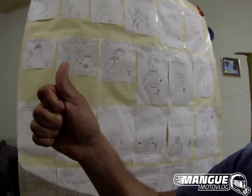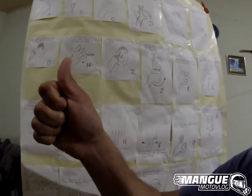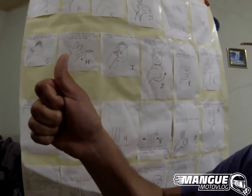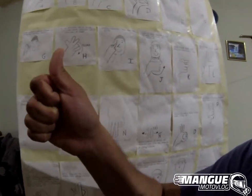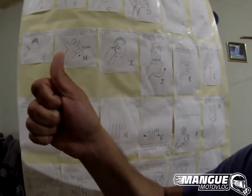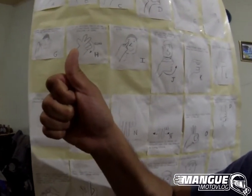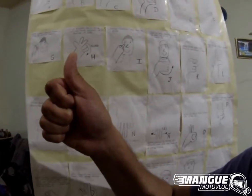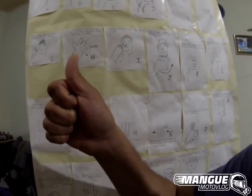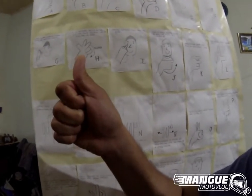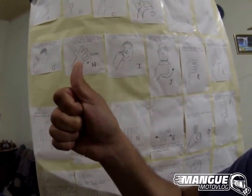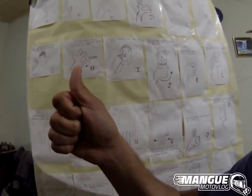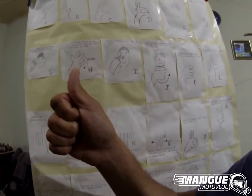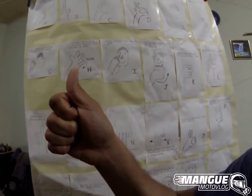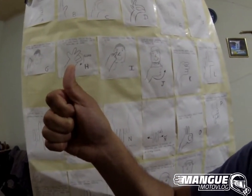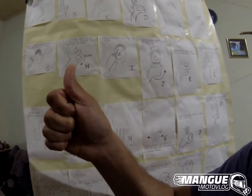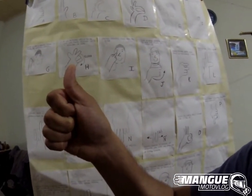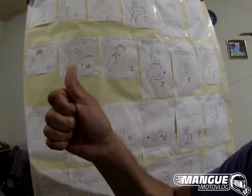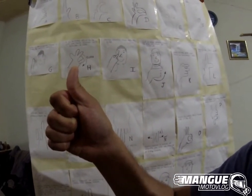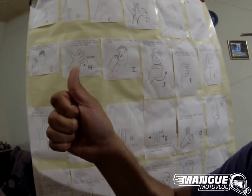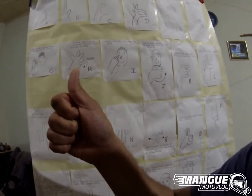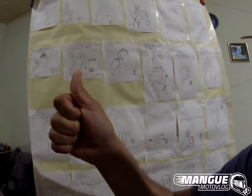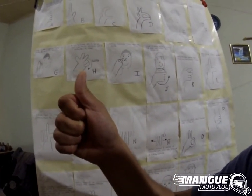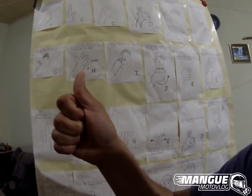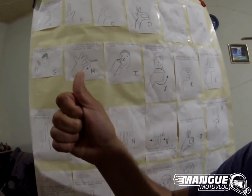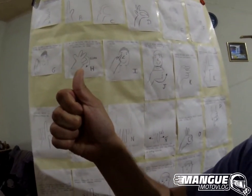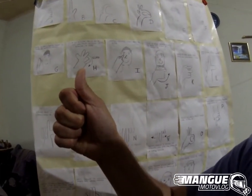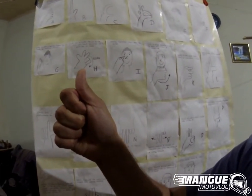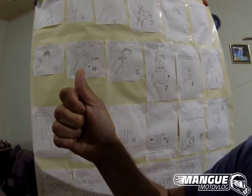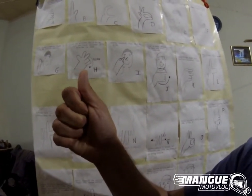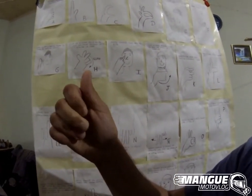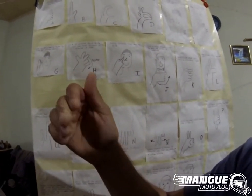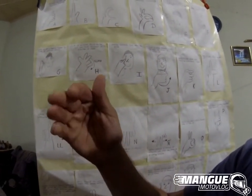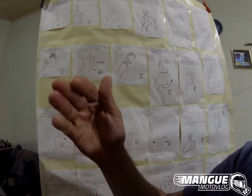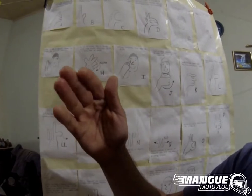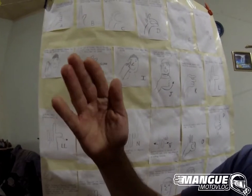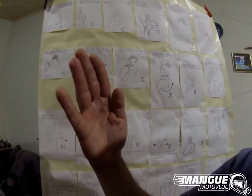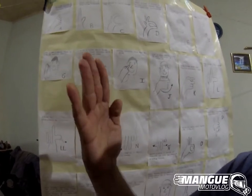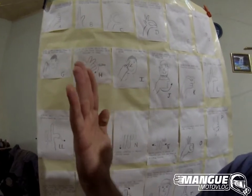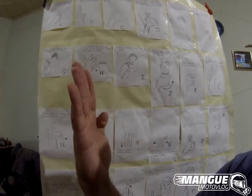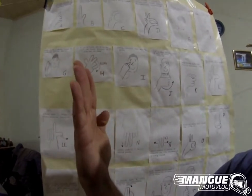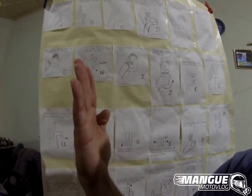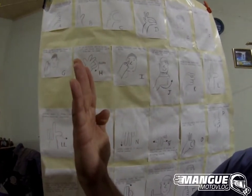Y eso es la letra A. Luego pasamos a la letra B.